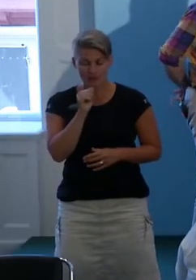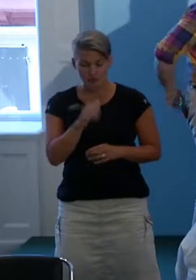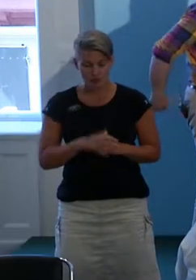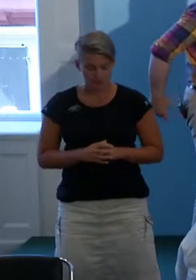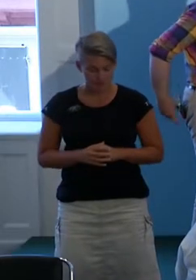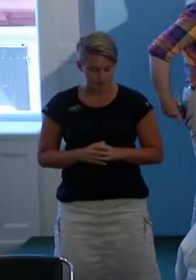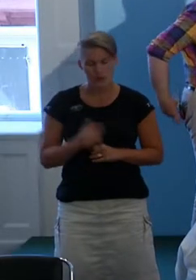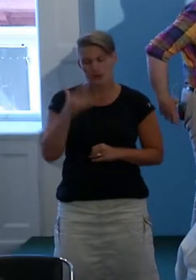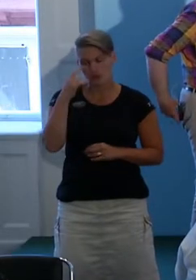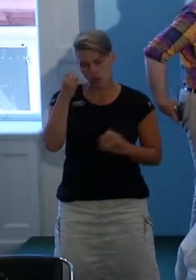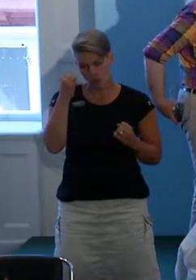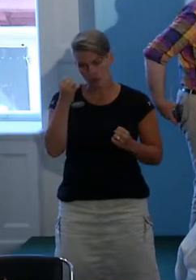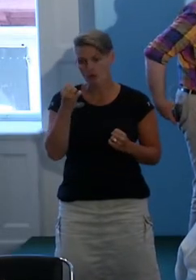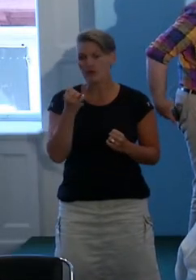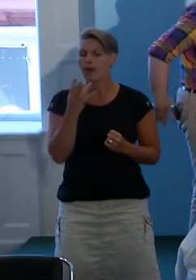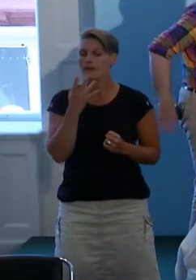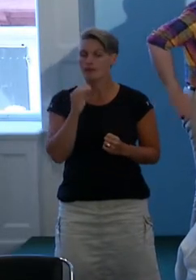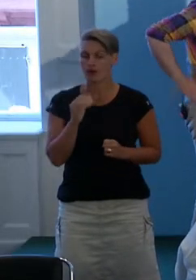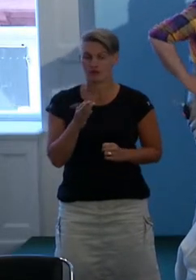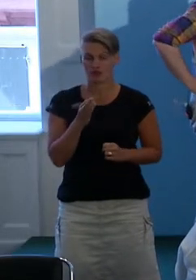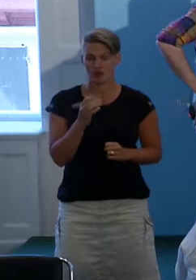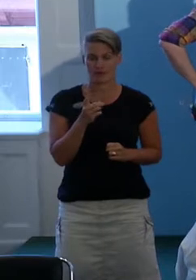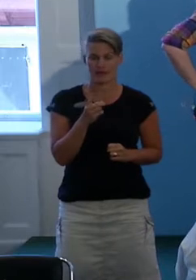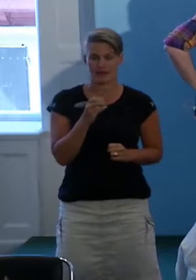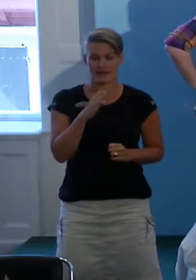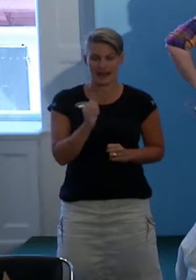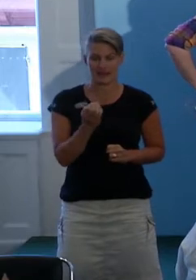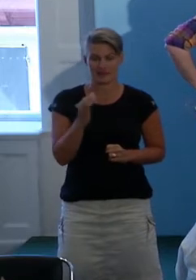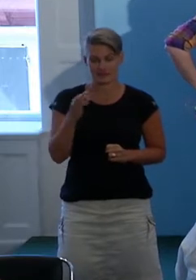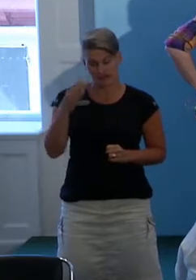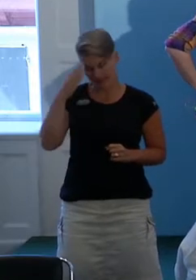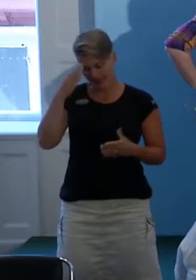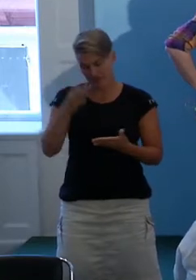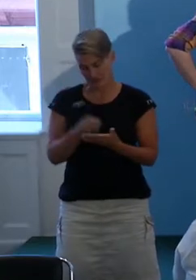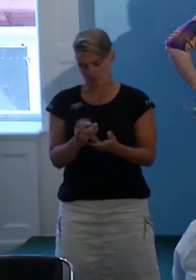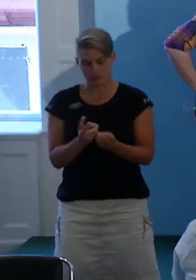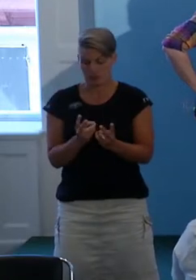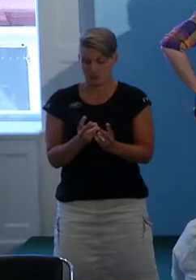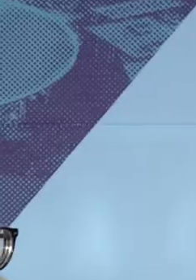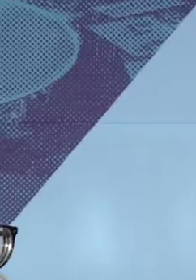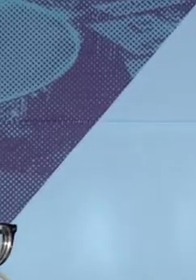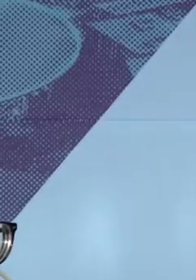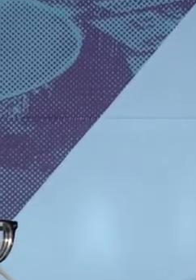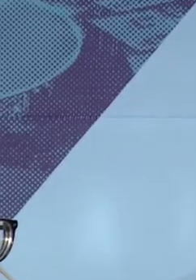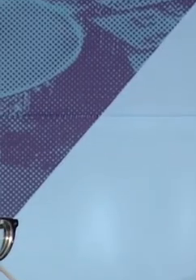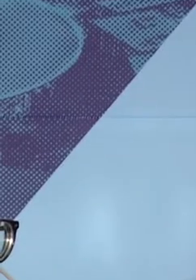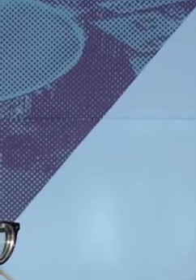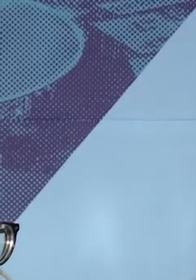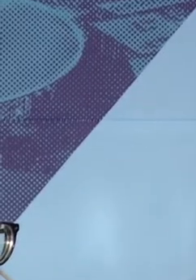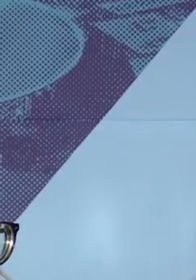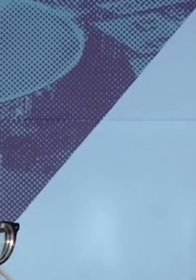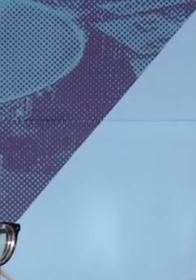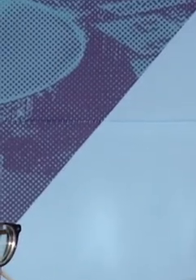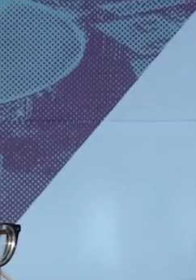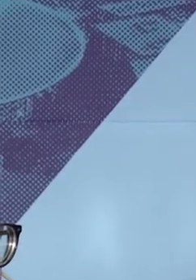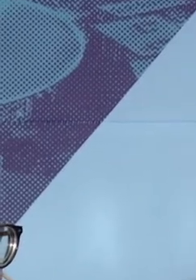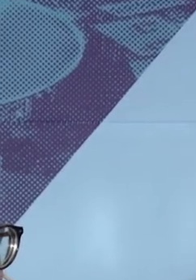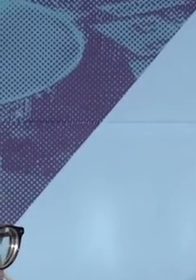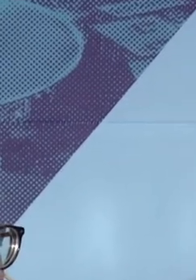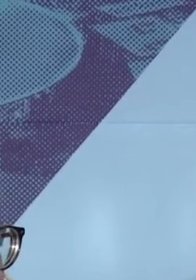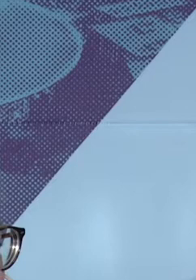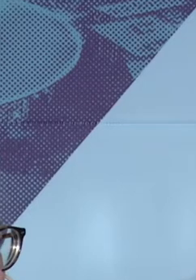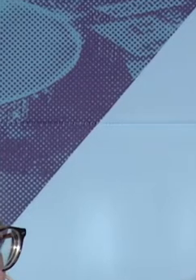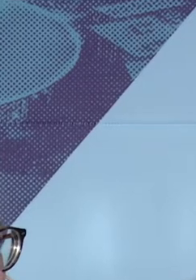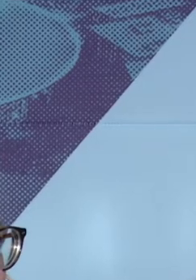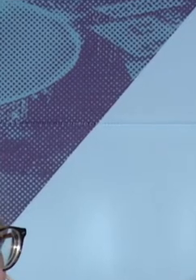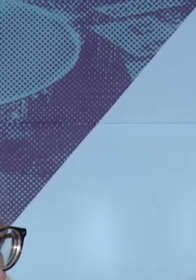jag tror att man ska komma ihåg att just när man pratar life science, som vi ju inte har brytt oss om att översätta ens en gång, för att det blir inte bra om man översätter det. Men det är ju liksom generellt, ja, men livsvetenskapet